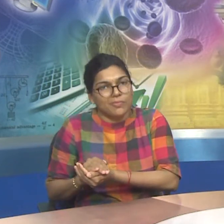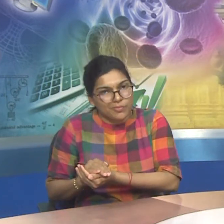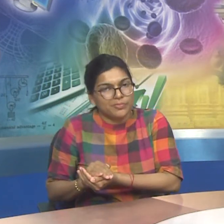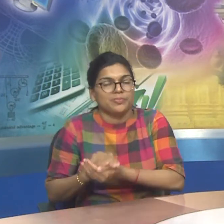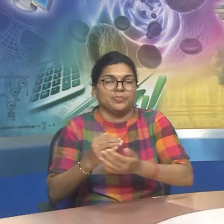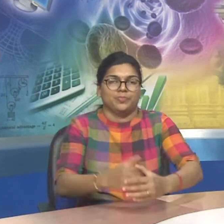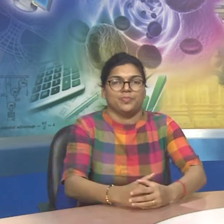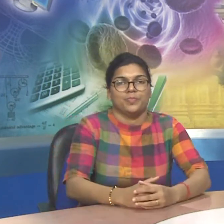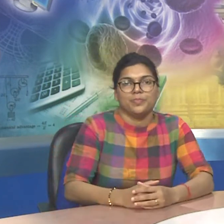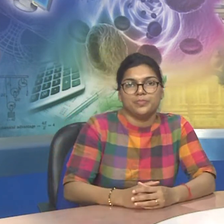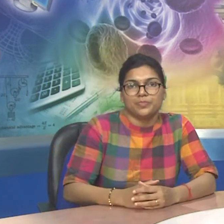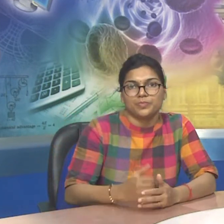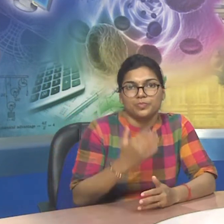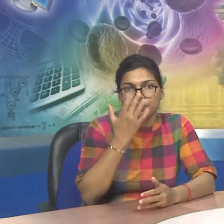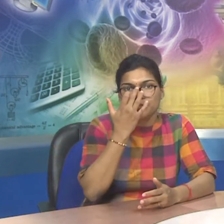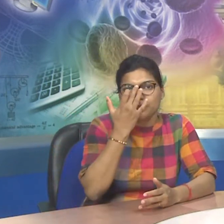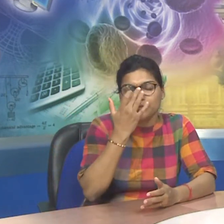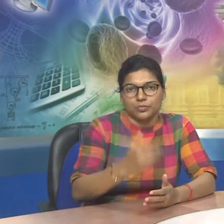safety as a major concern.